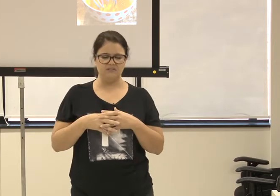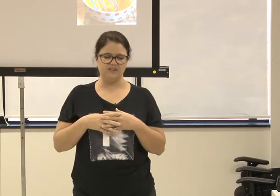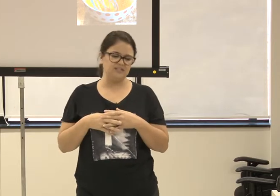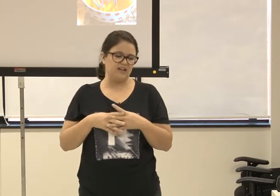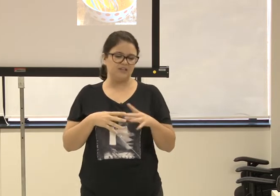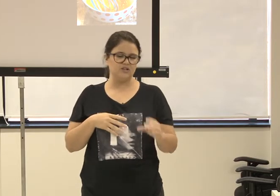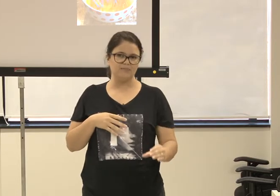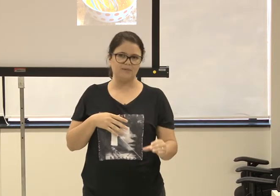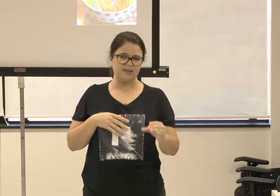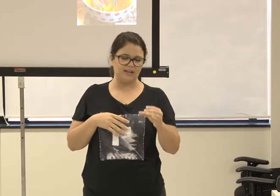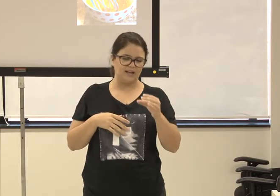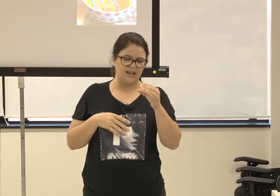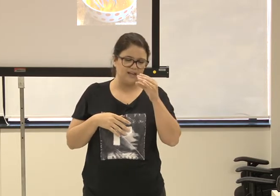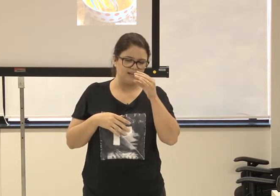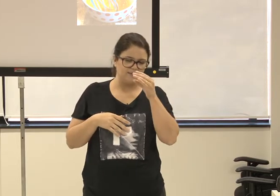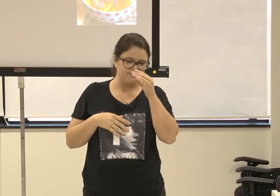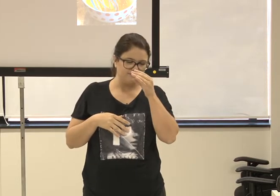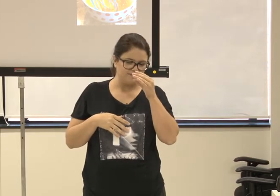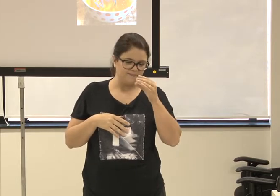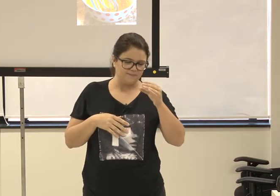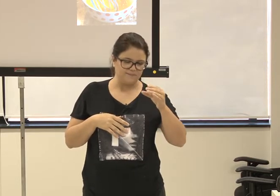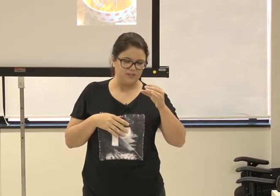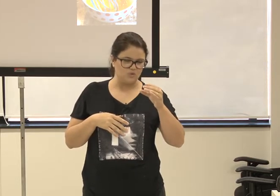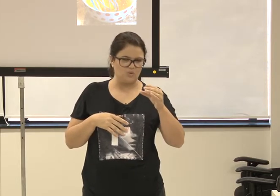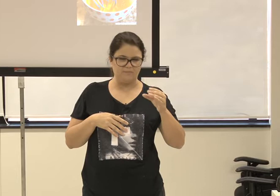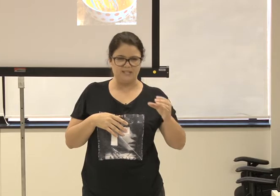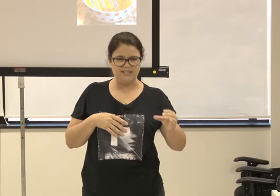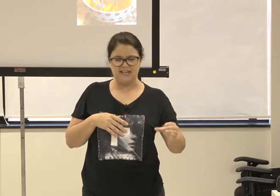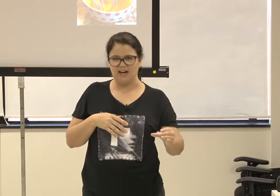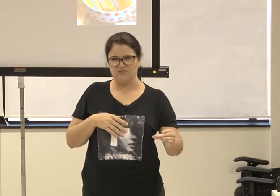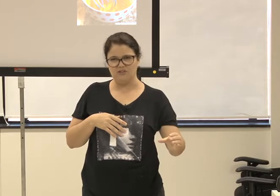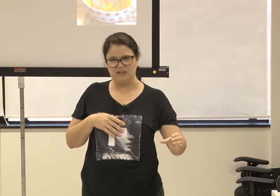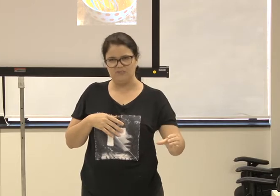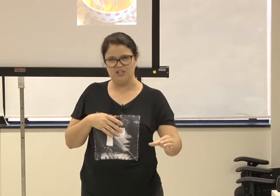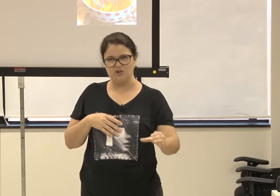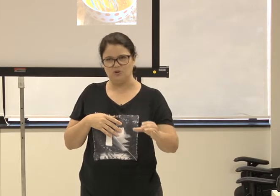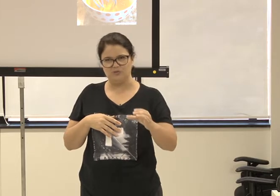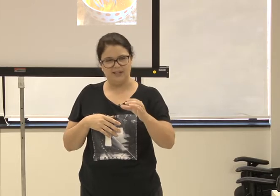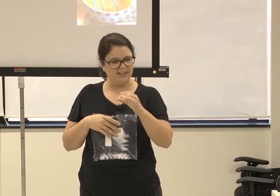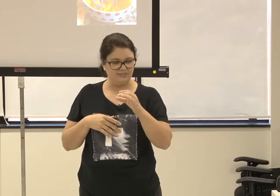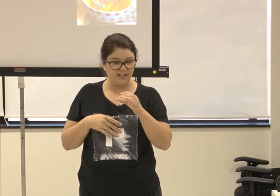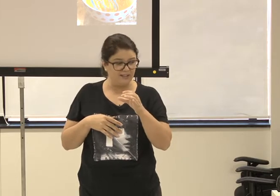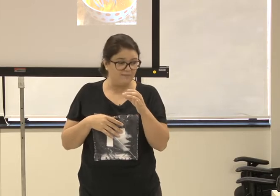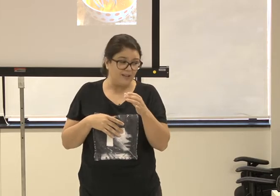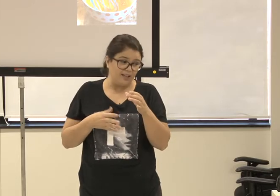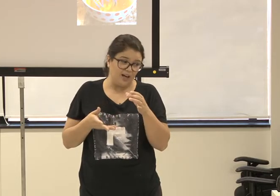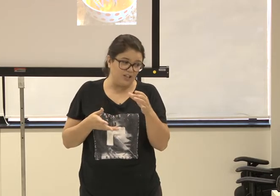falei assim, deixa eu experimentar. Aí ele, sua miserável, vou ter que pedir outro, né? Falei, acho que